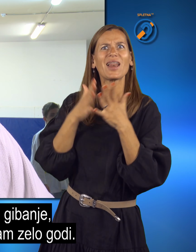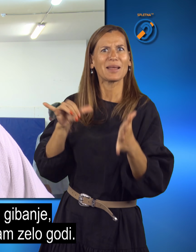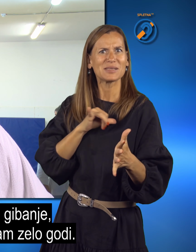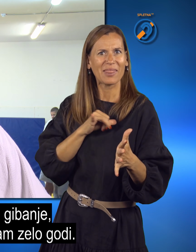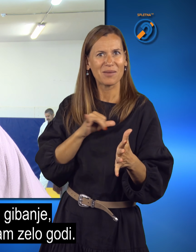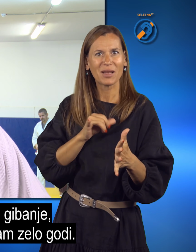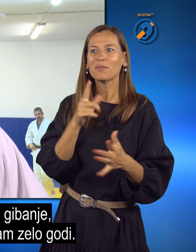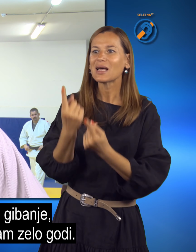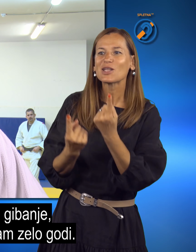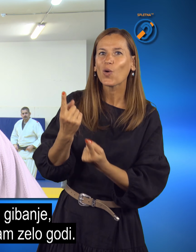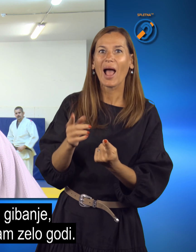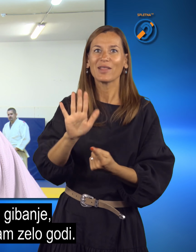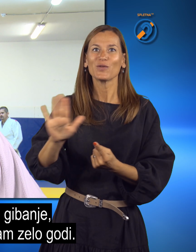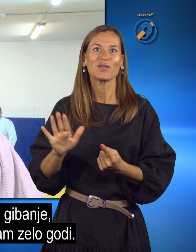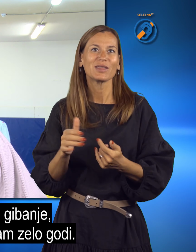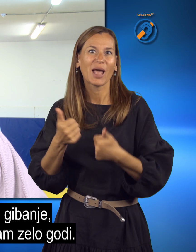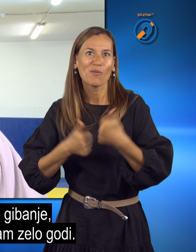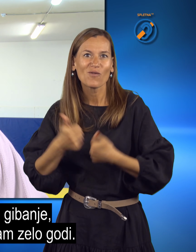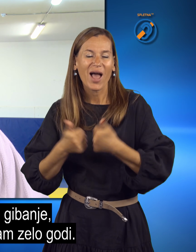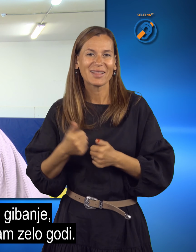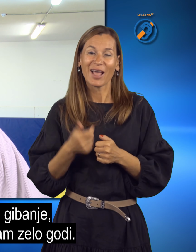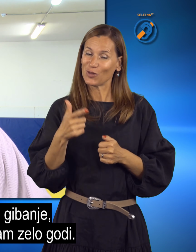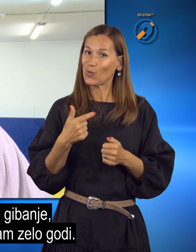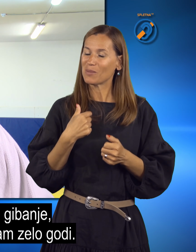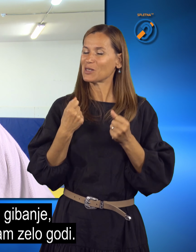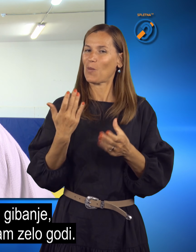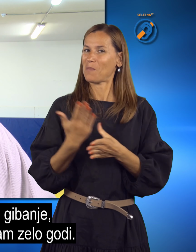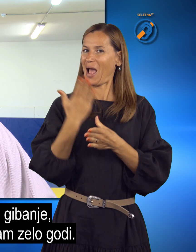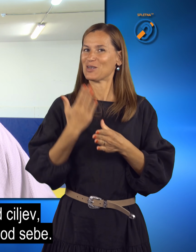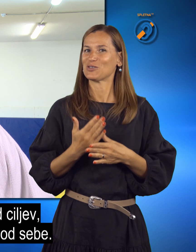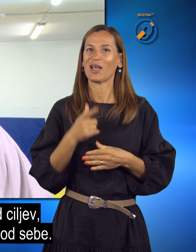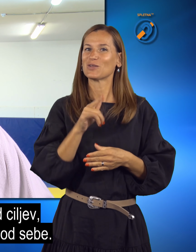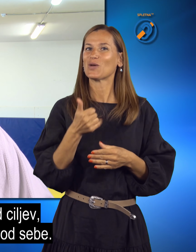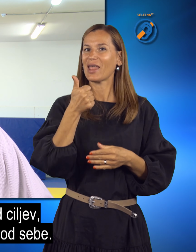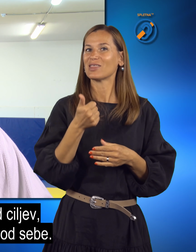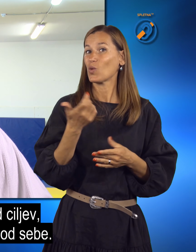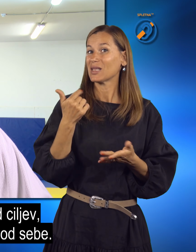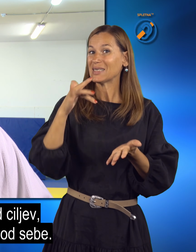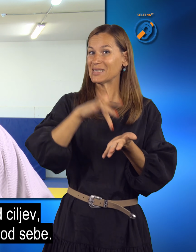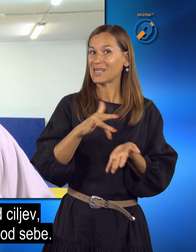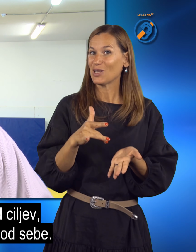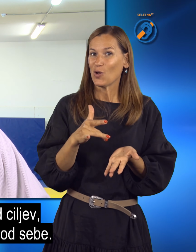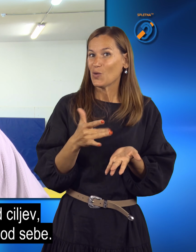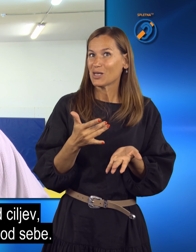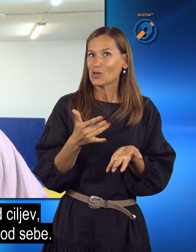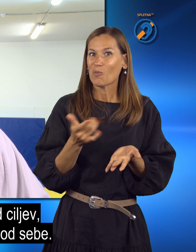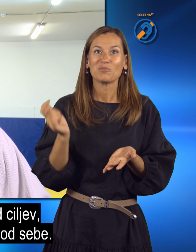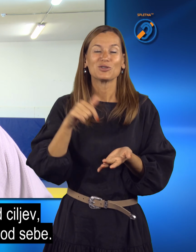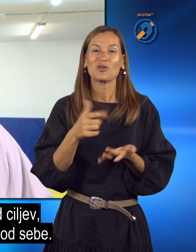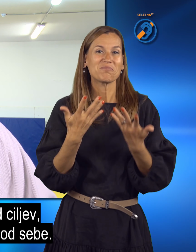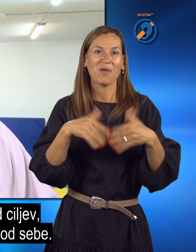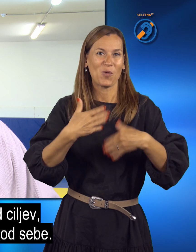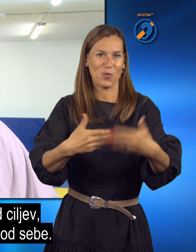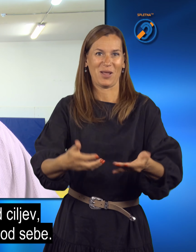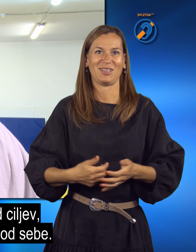naše tekmovanja in moram reči, da smo to nam zelo godi. No. To je še eno od nekih ciljev, ki so kar tako, bi rekel,